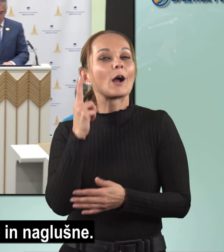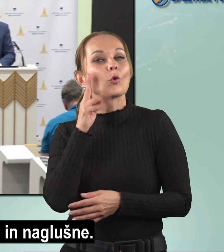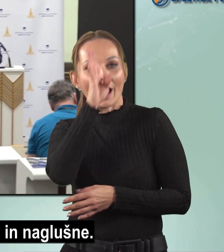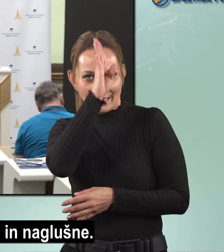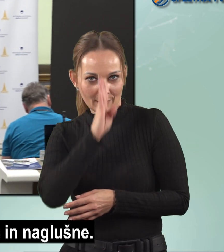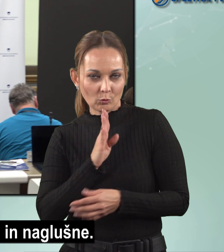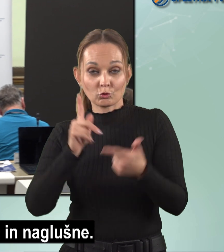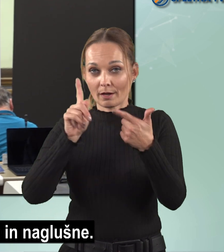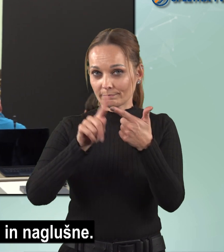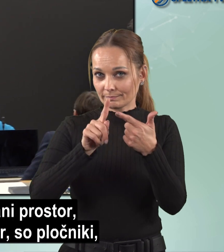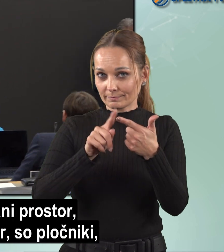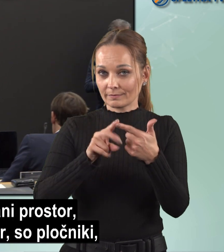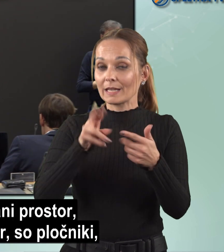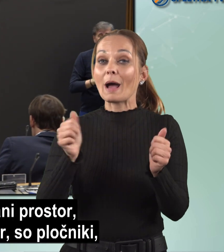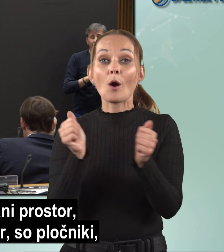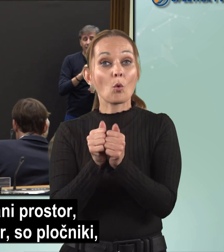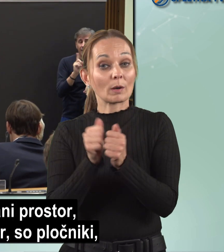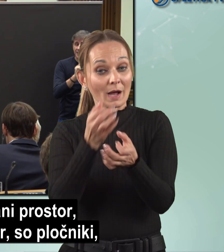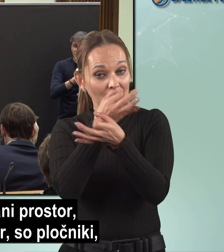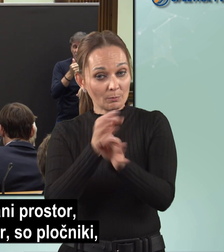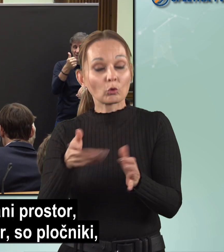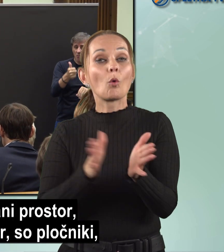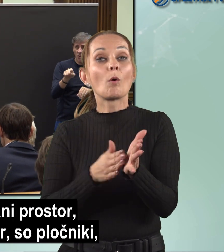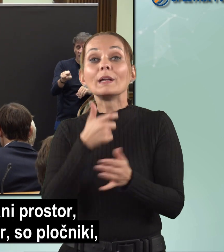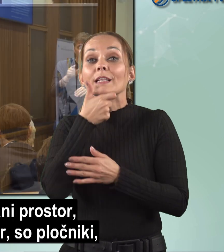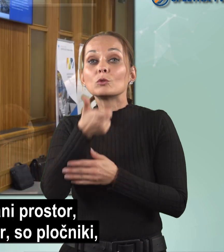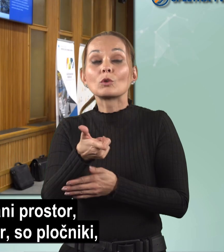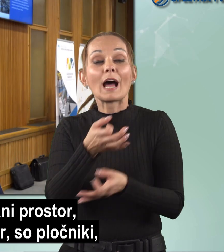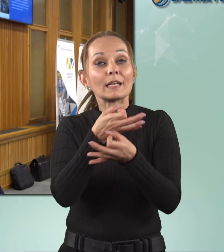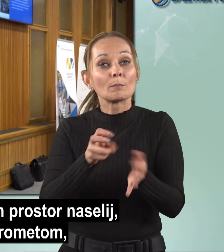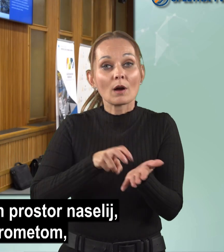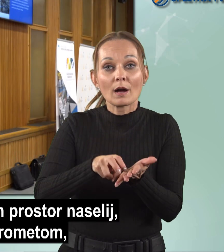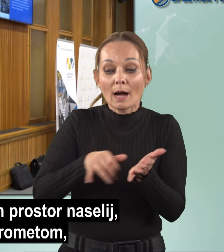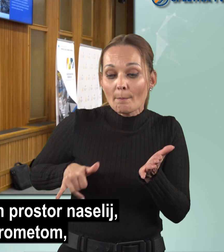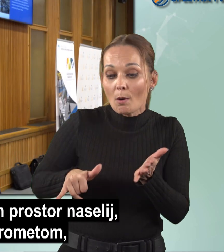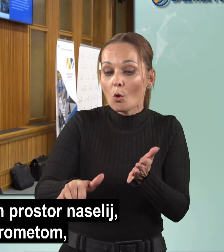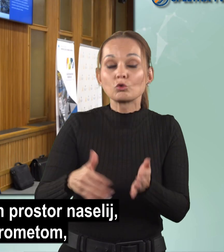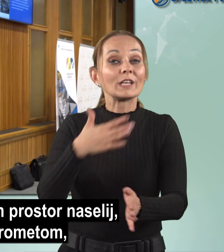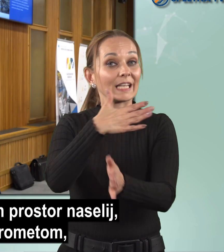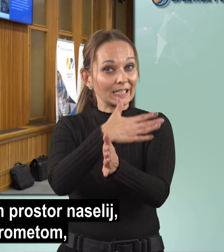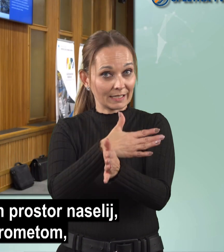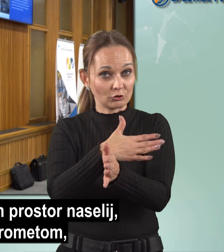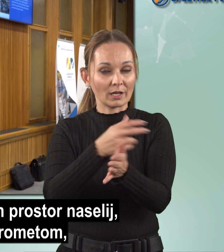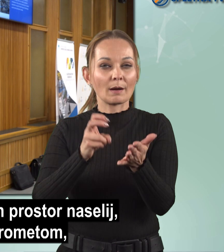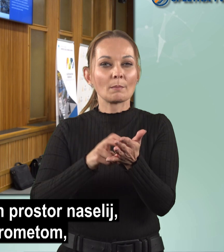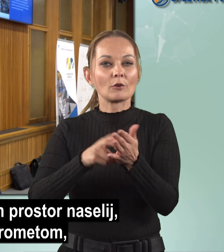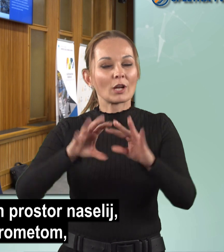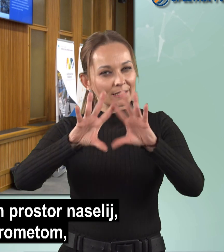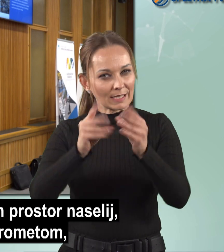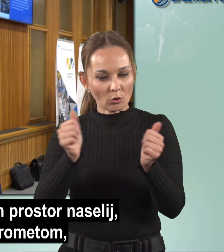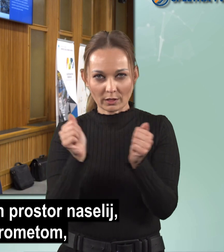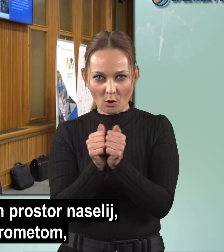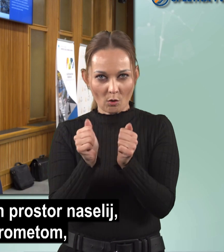in naglušne. Potem je urbani prostor, je zunanji prostor, so pločniki, križišča in pa cel urban